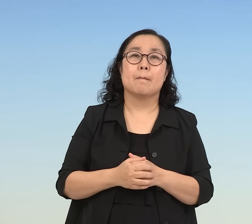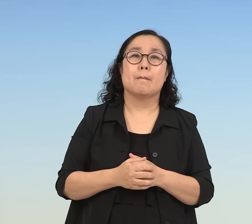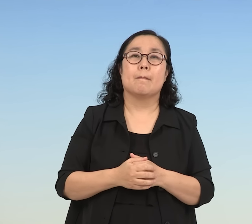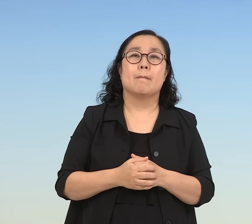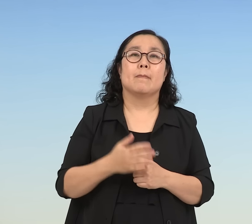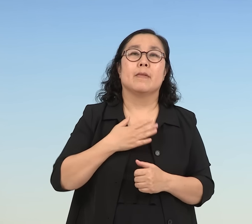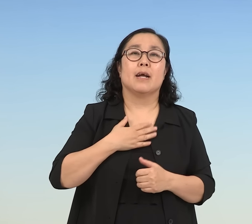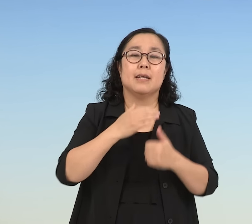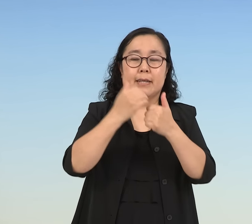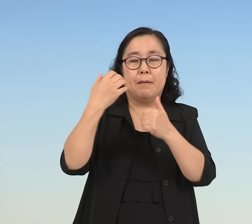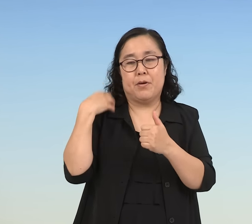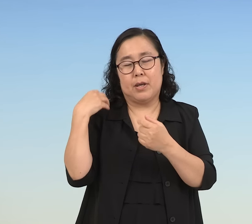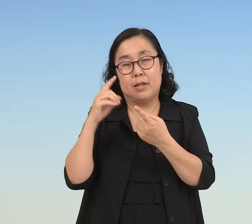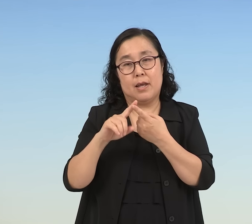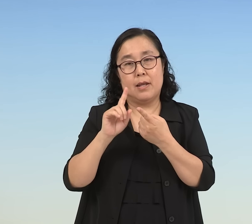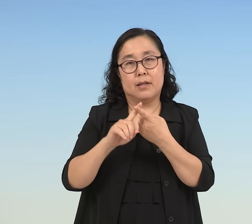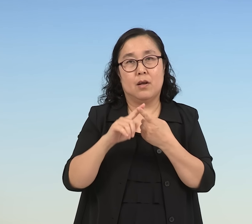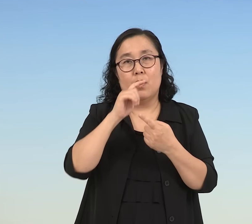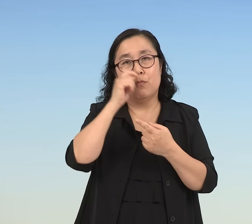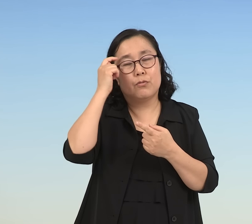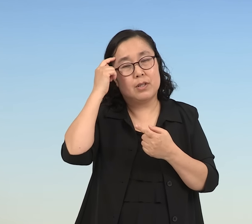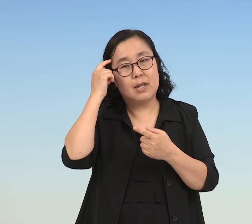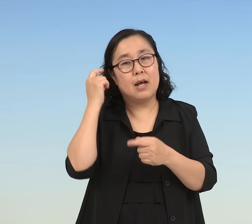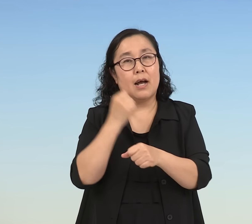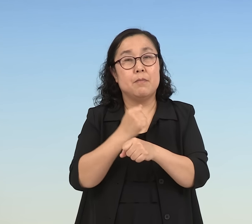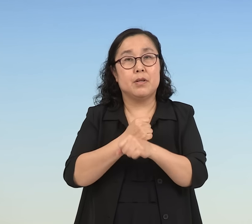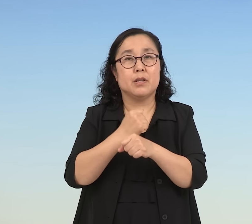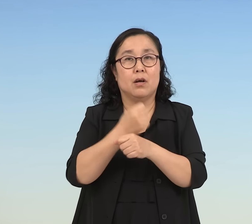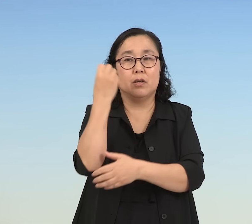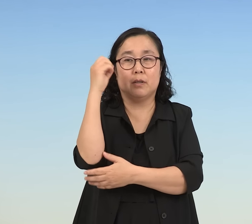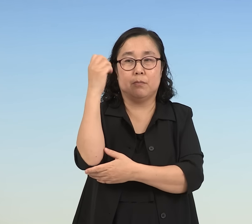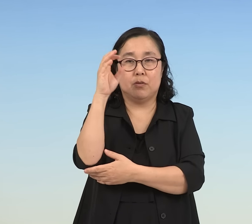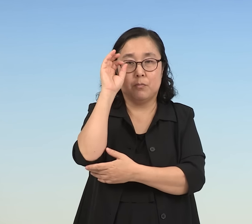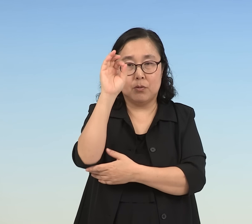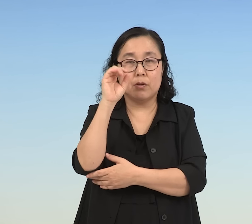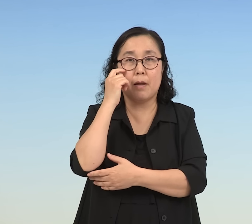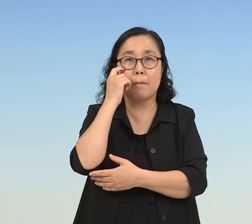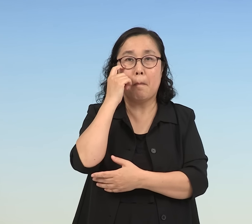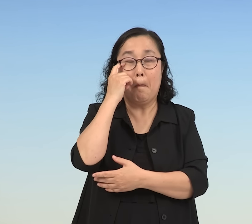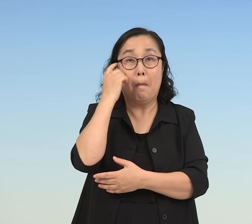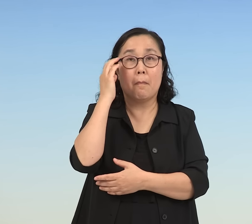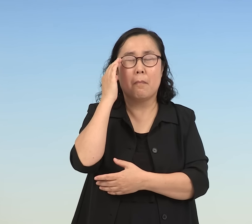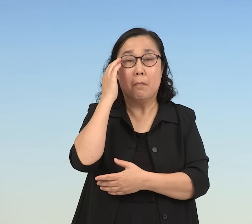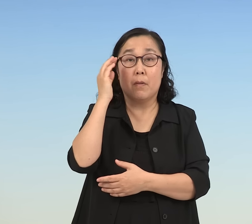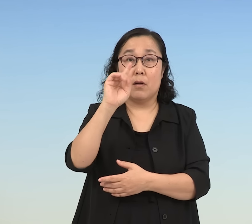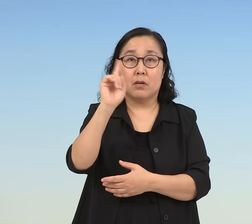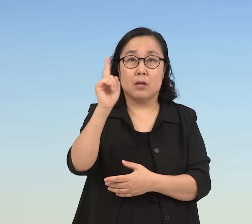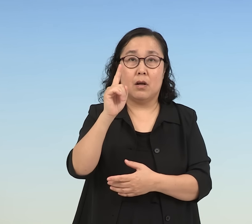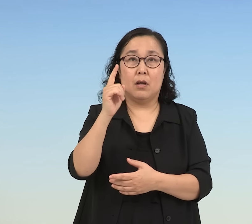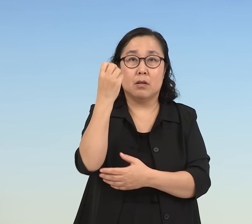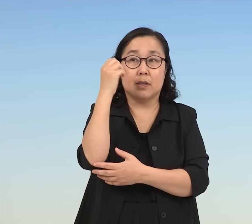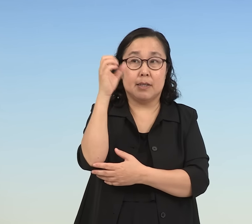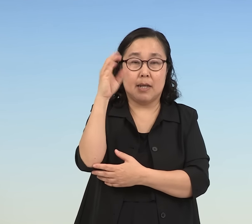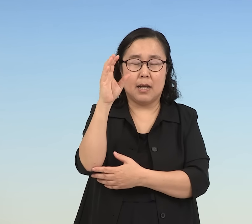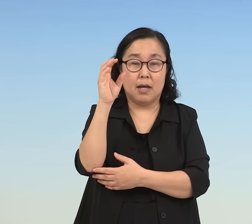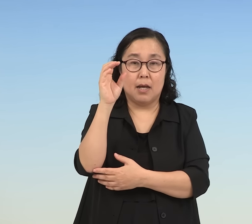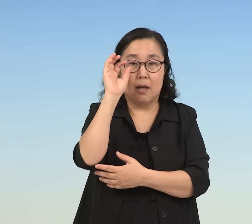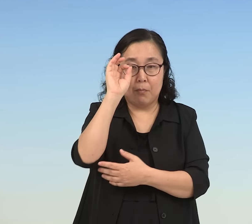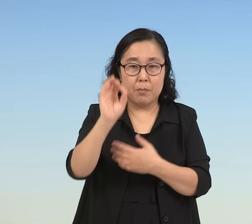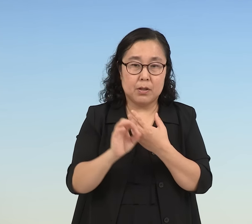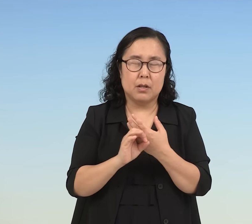그 제가 이 사명에 대해서 이제 좀 묵상을 하면서 신문을 펼쳤는데 무슨 기사가 떴느냐 하니까